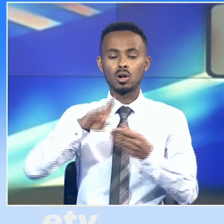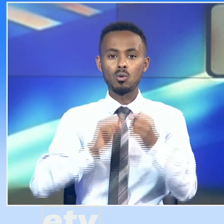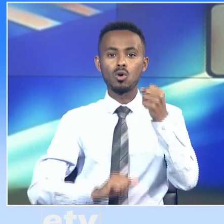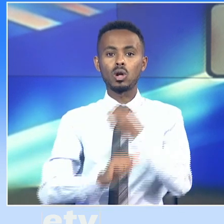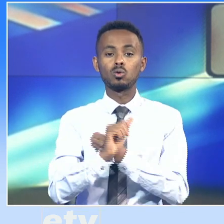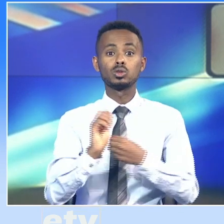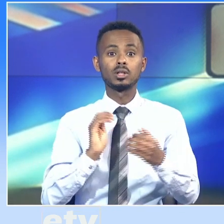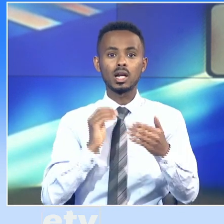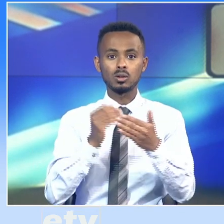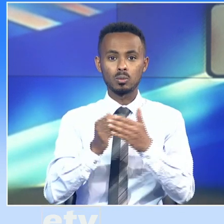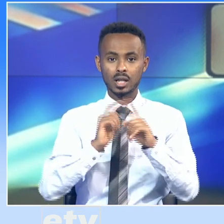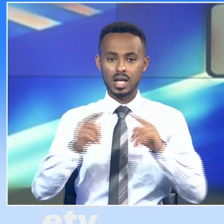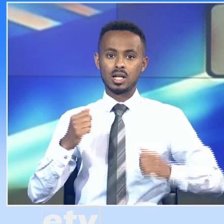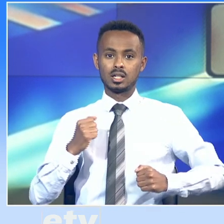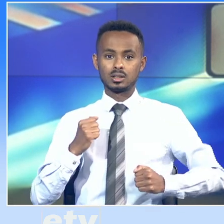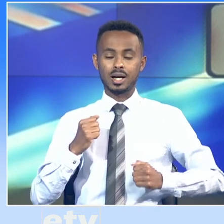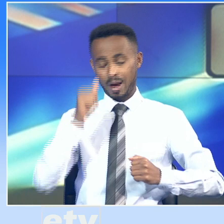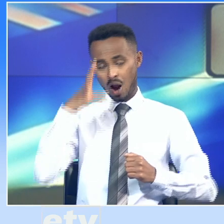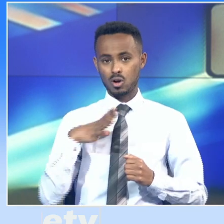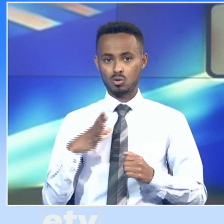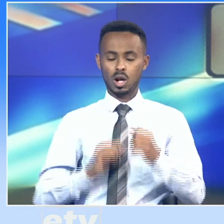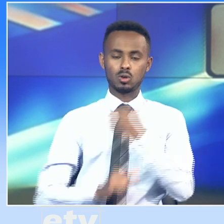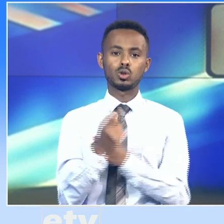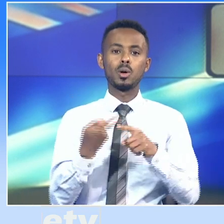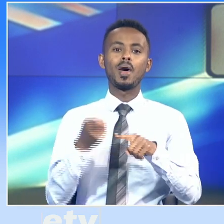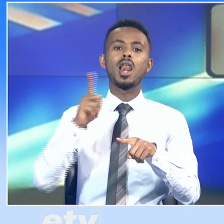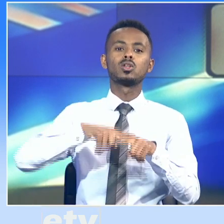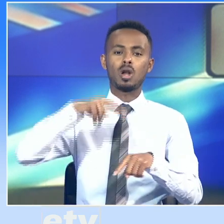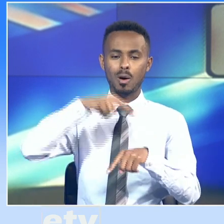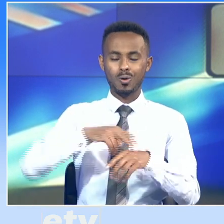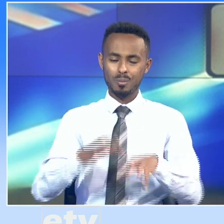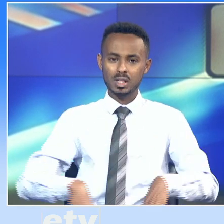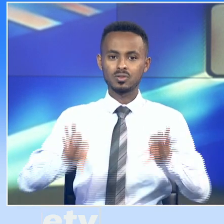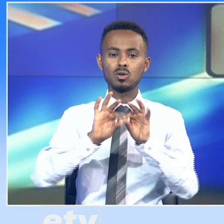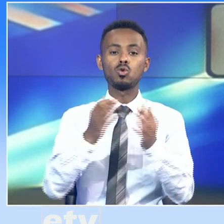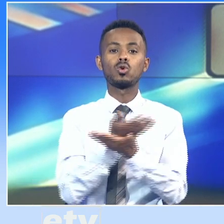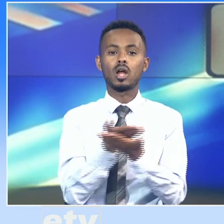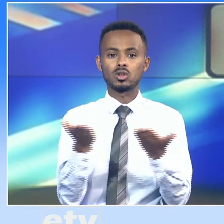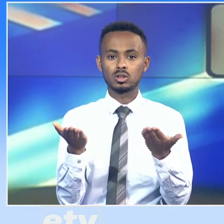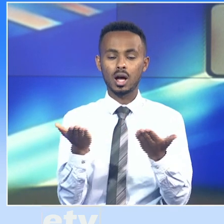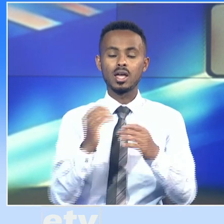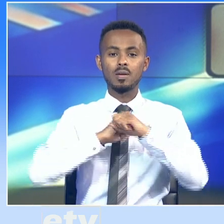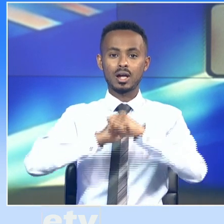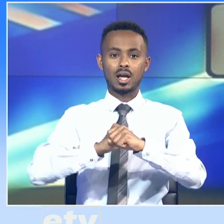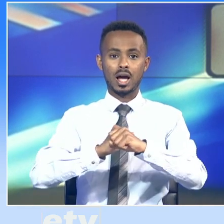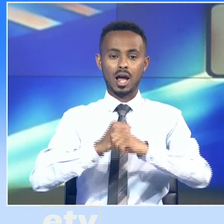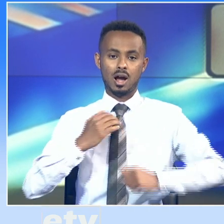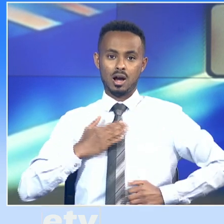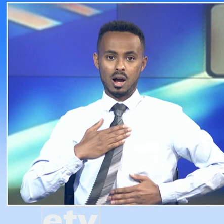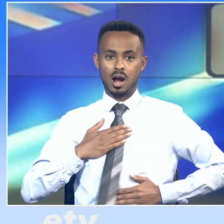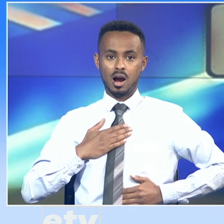ጉዳቶች ከደረሱ በተለይ ሰብአዊ ጉዳቶችን መልሶ ለማቋቋም የሚያስፈልጉ ጉዳዮችና የመከላከያ